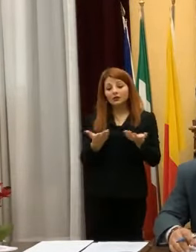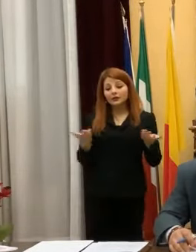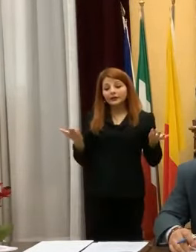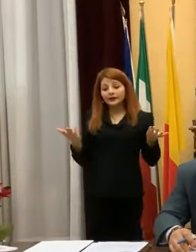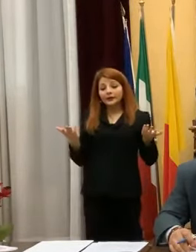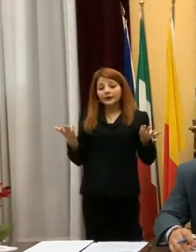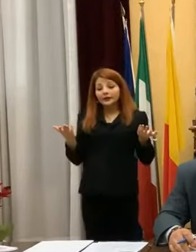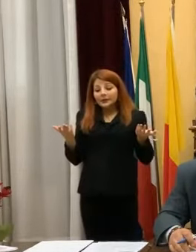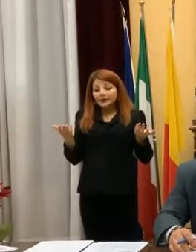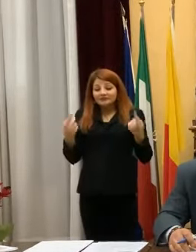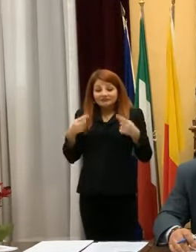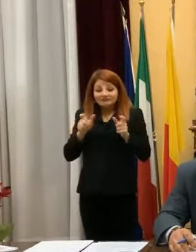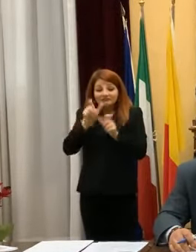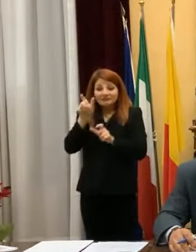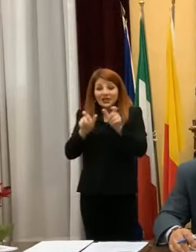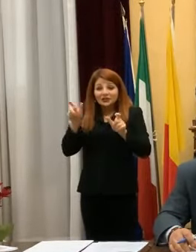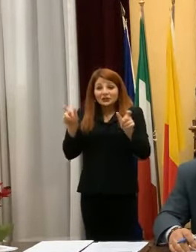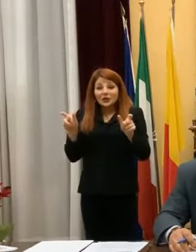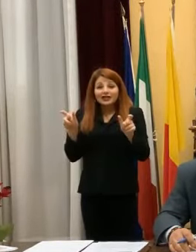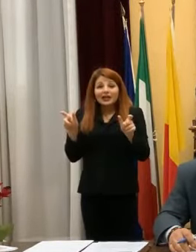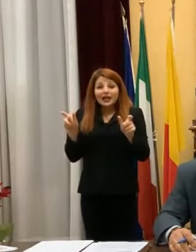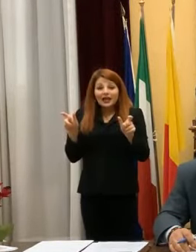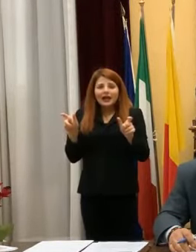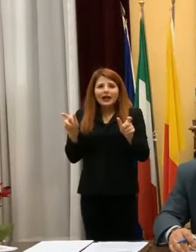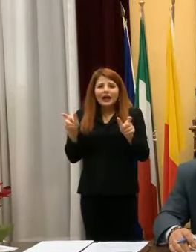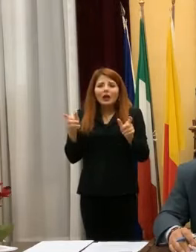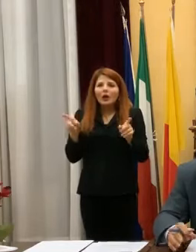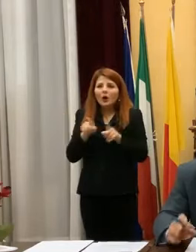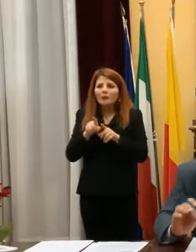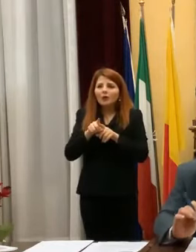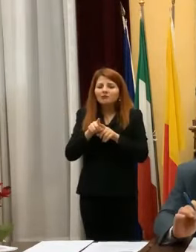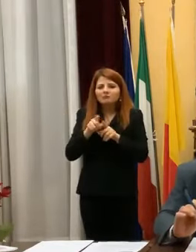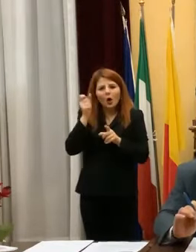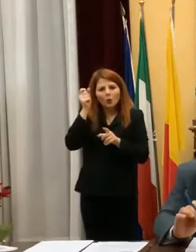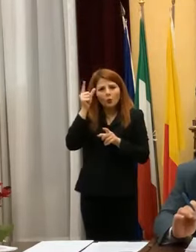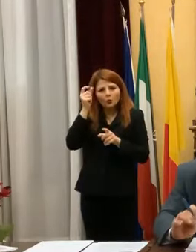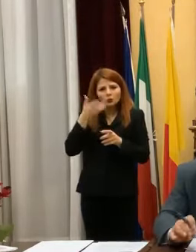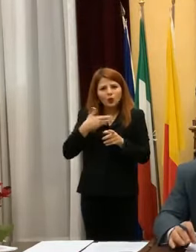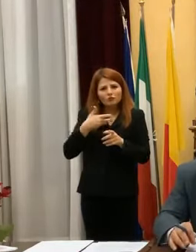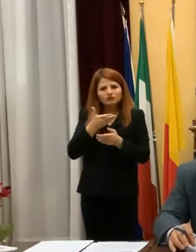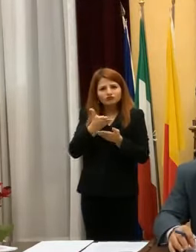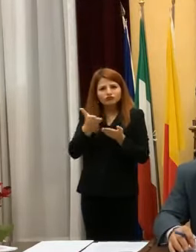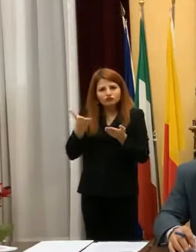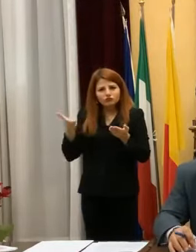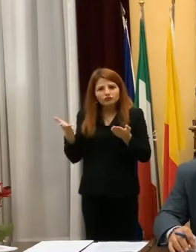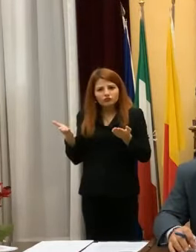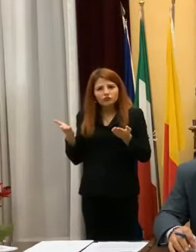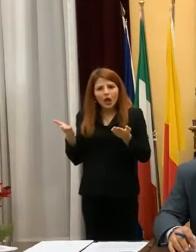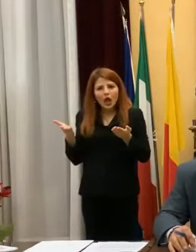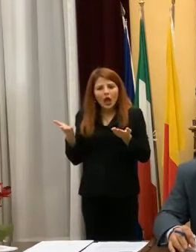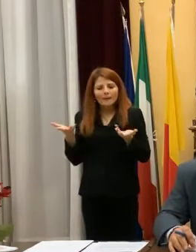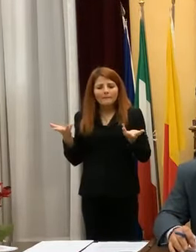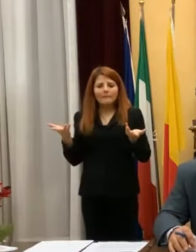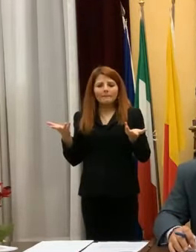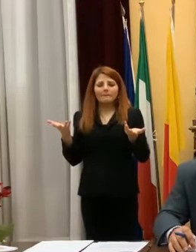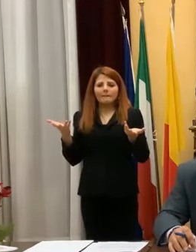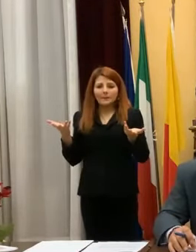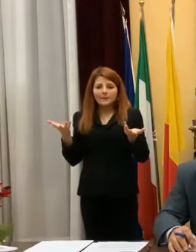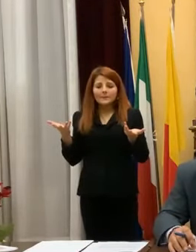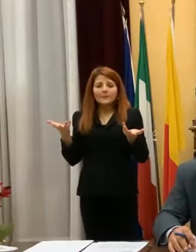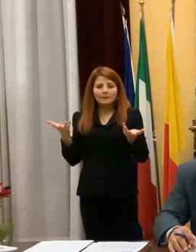un certo grado sociale, grado culturale, le quali, lo voglio ribadire, non hanno inteso